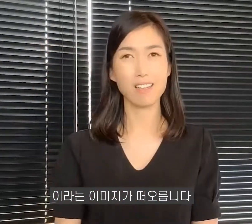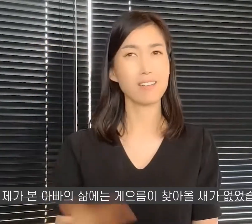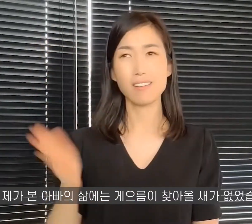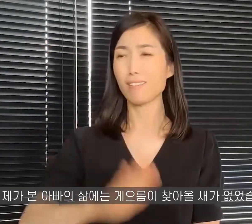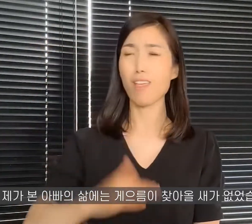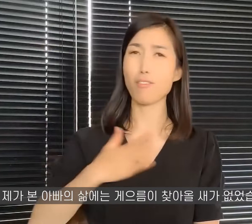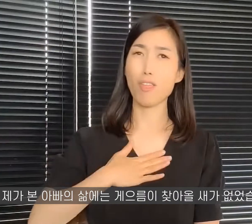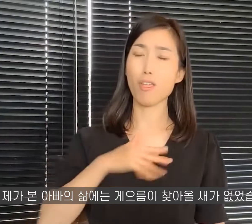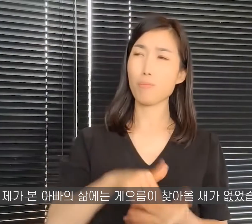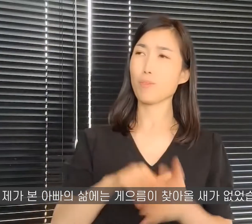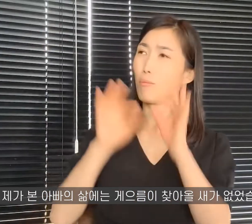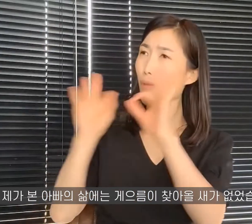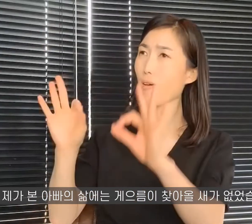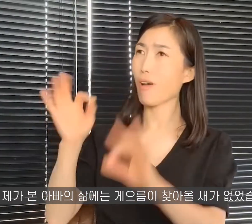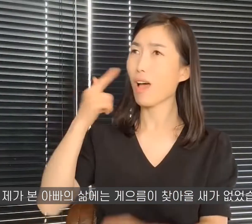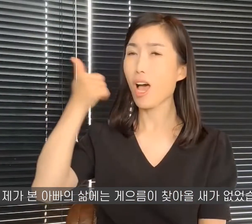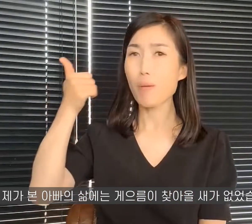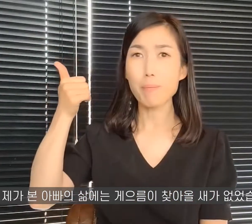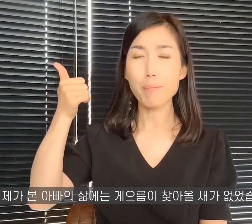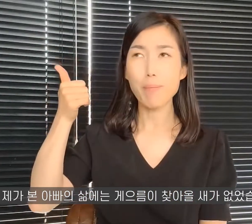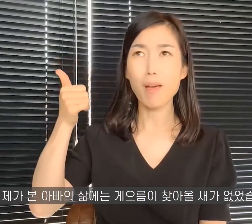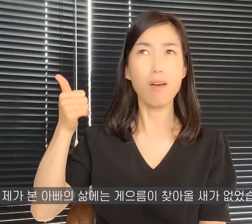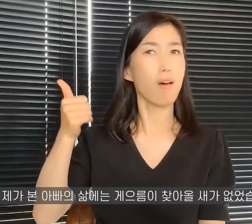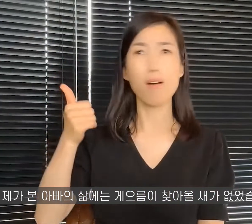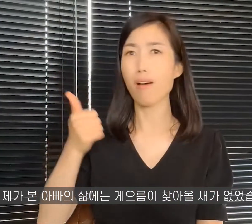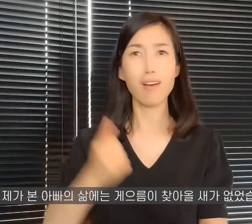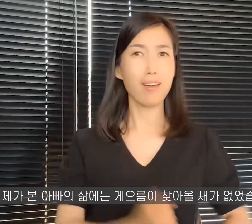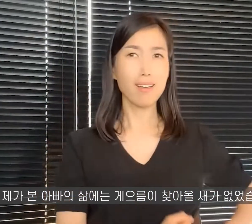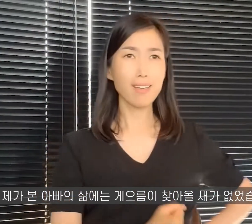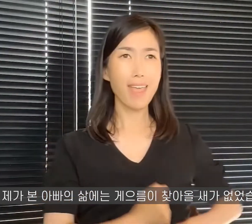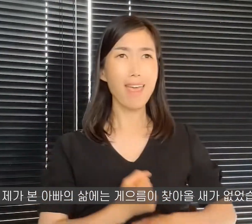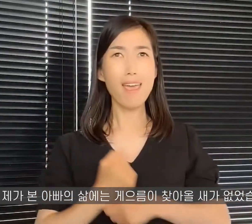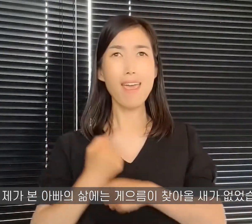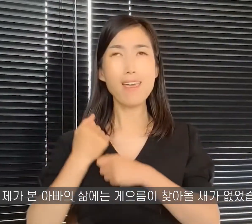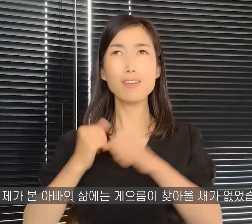그런데 제가 본 아빠의 삶에는 게으름이 찾아올 새가 없었습니다